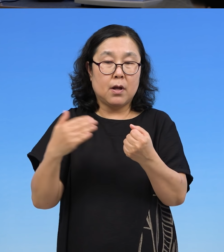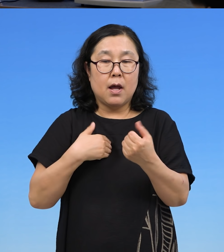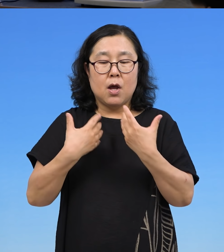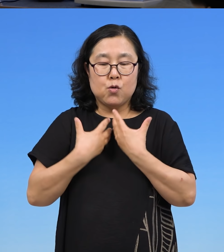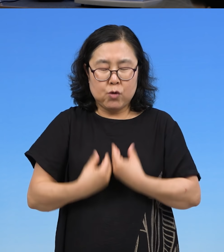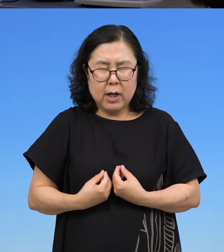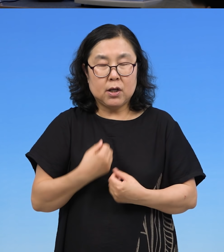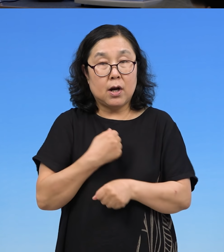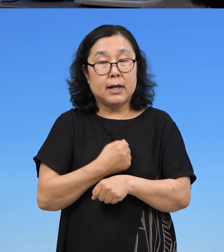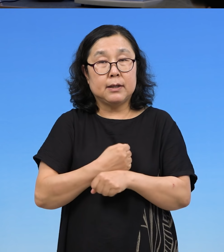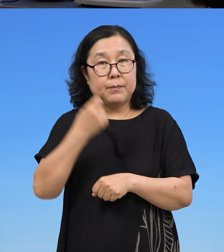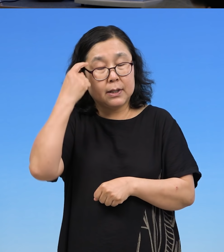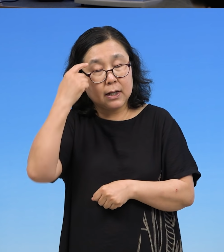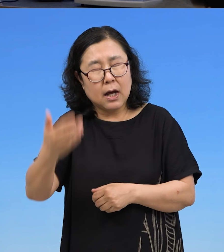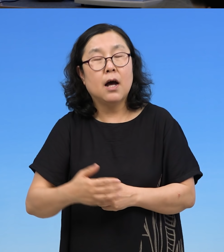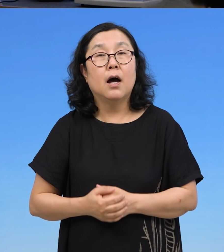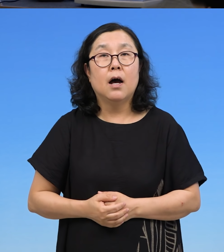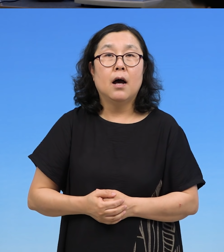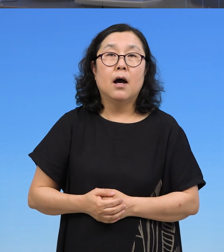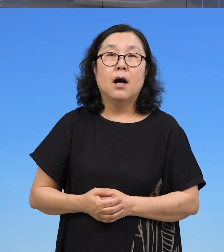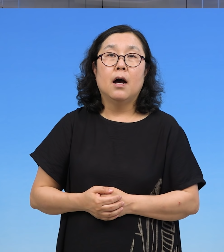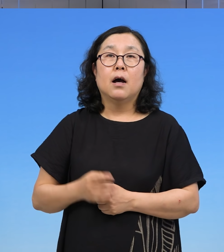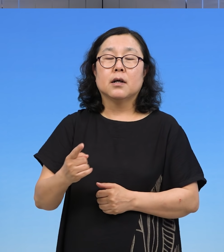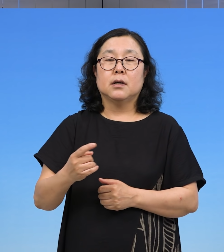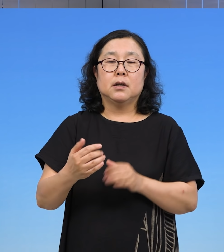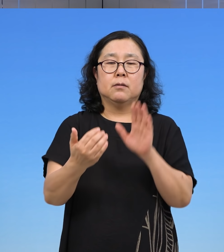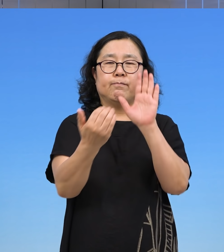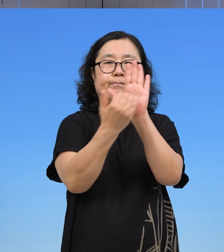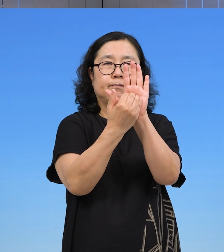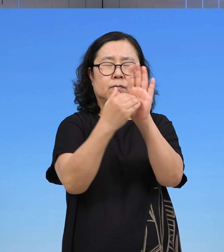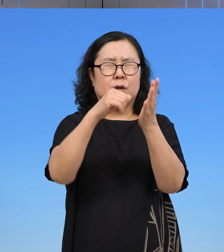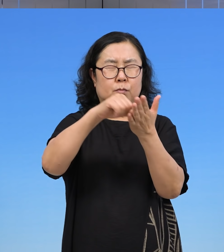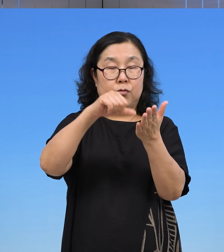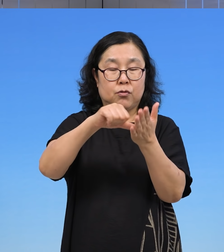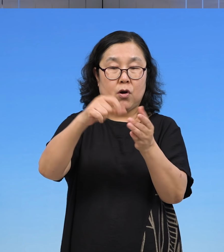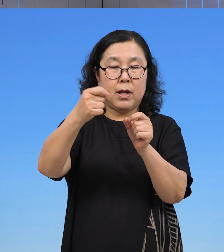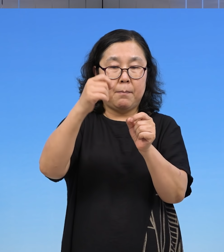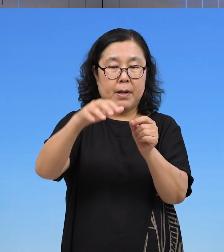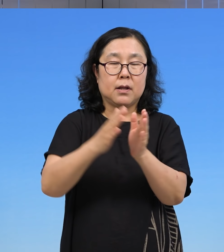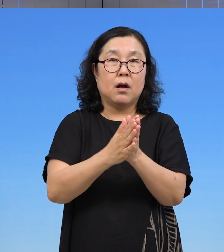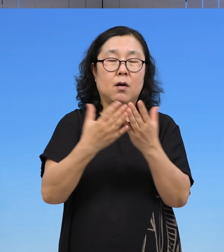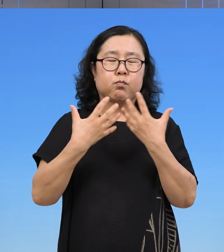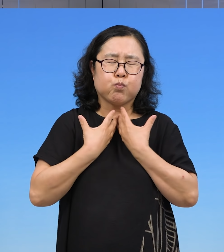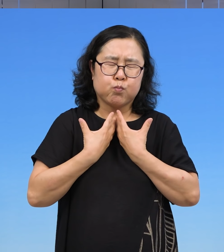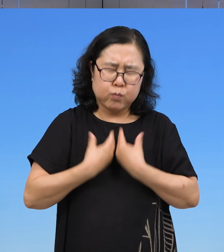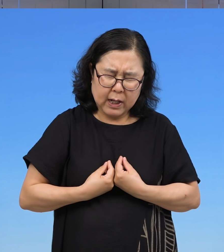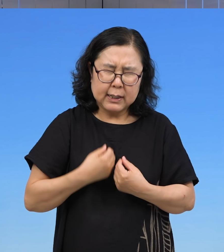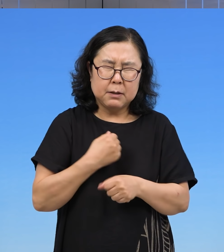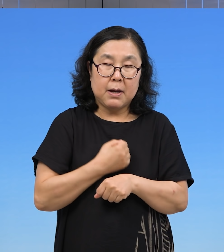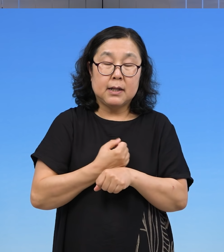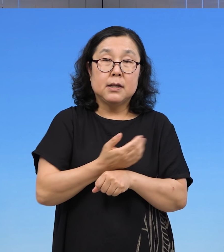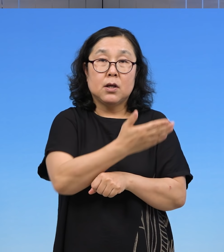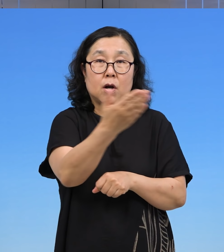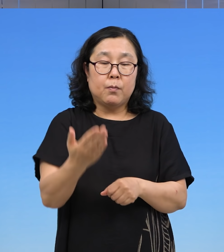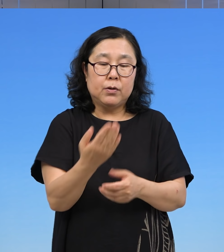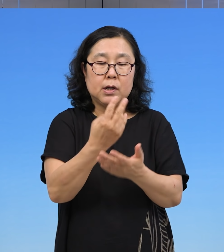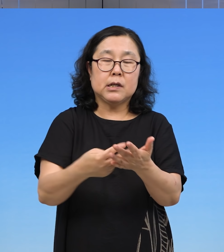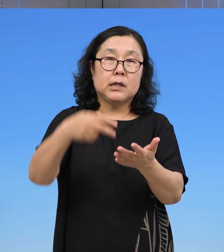일로 이제 전의를 잃어버리셨는지 모르지만 여러분 그 장애물 앞에서 주저앉아 있는 여러분을 이렇게